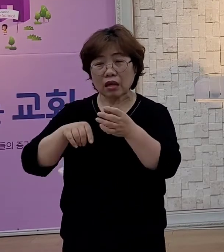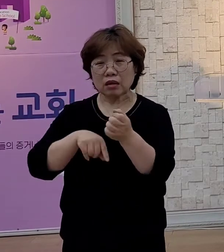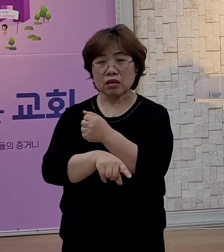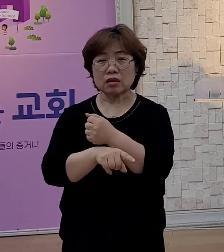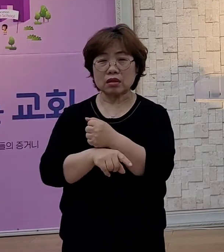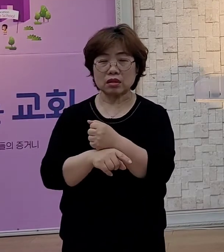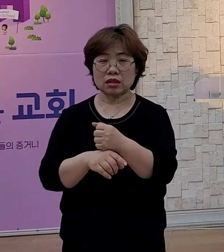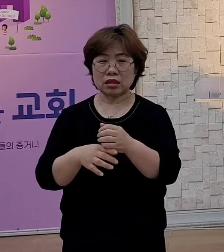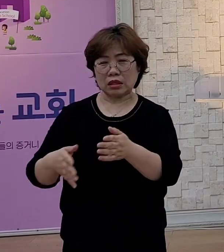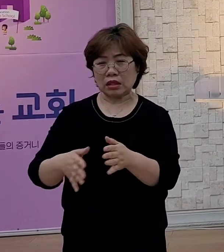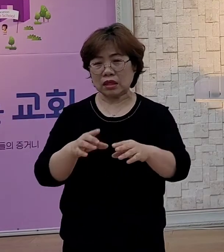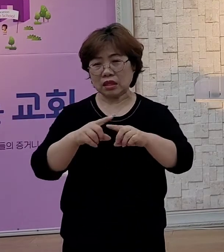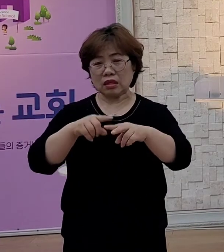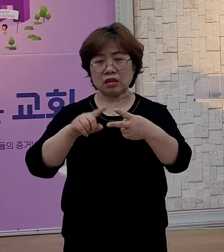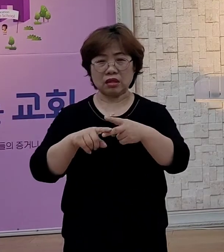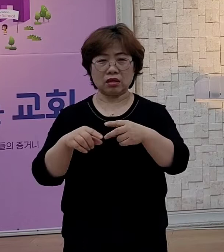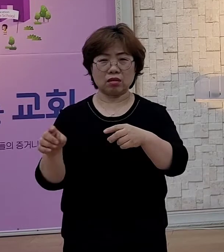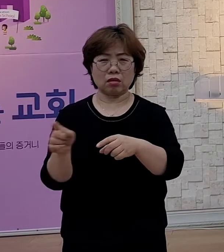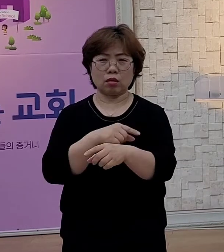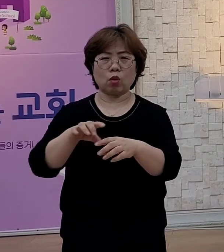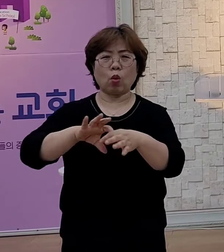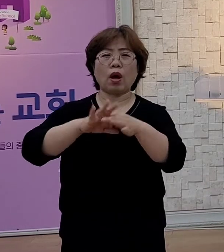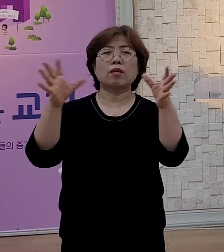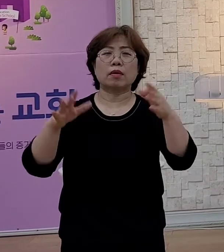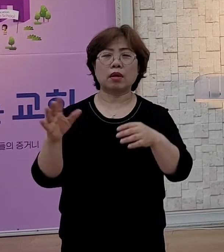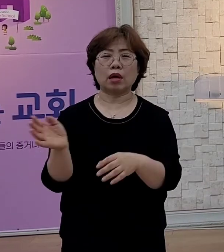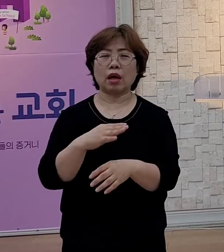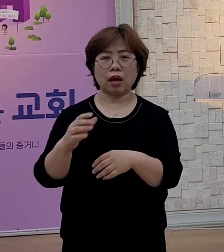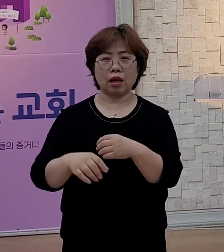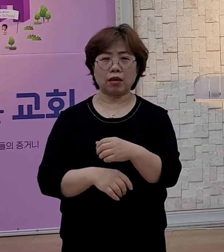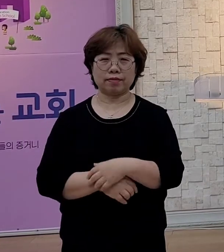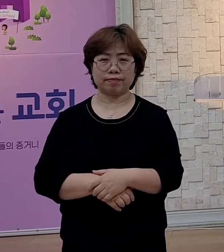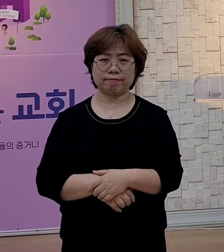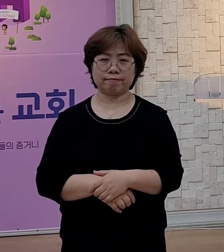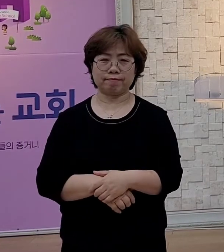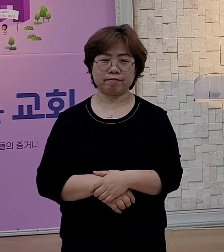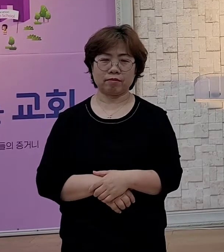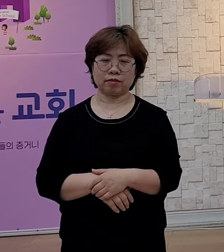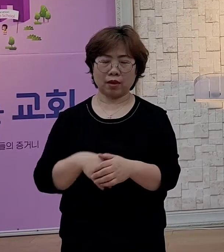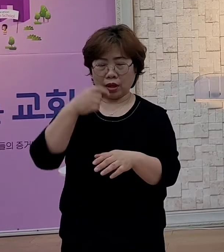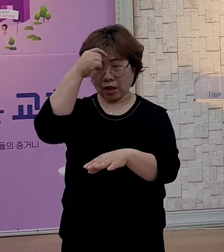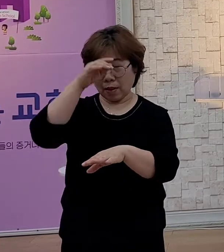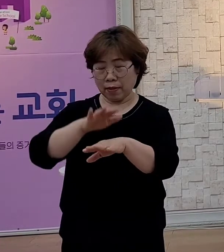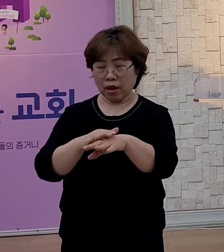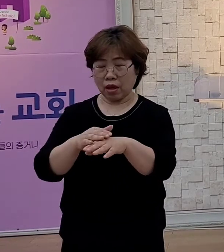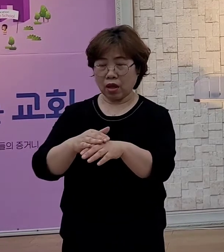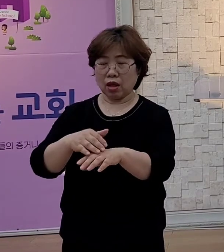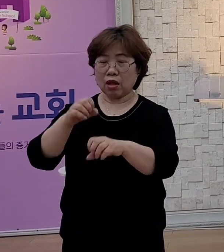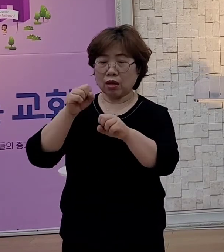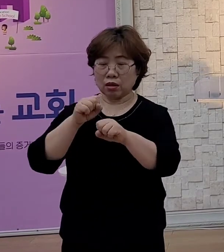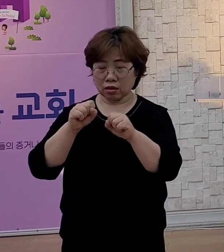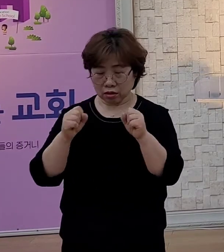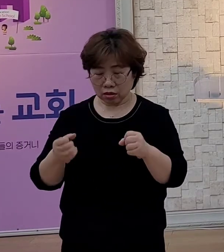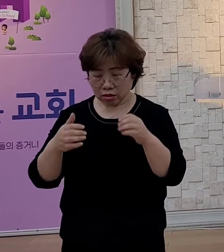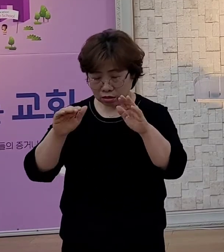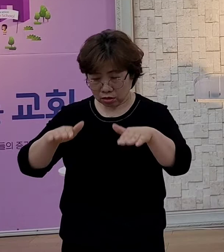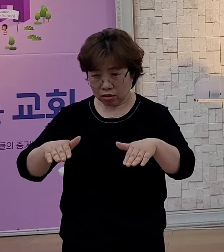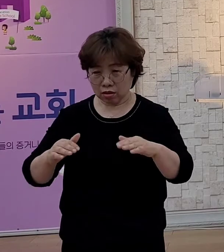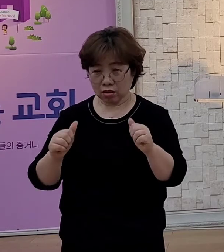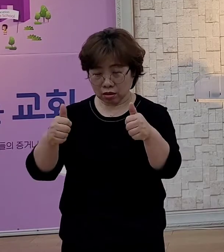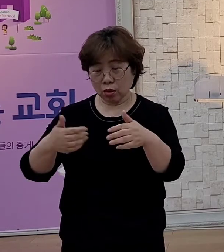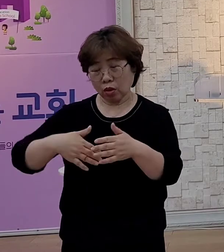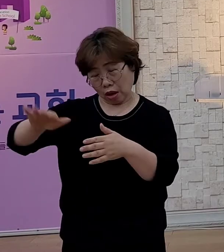어디 길바닥에 앉아서 예배 드리라. 이렇게 대우했다는 것입니다. 여러분 이게